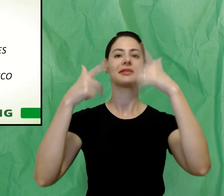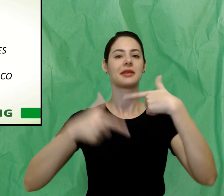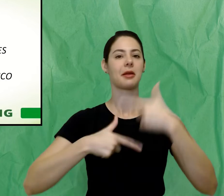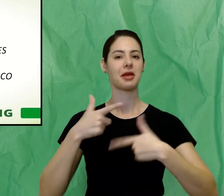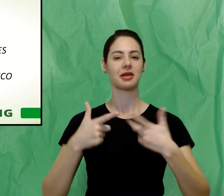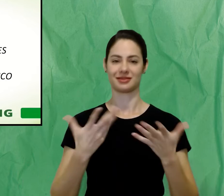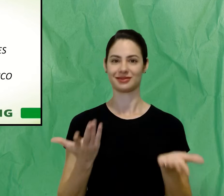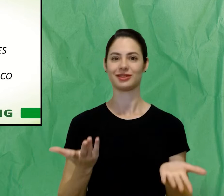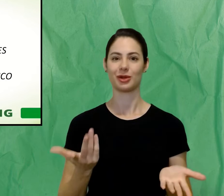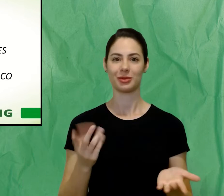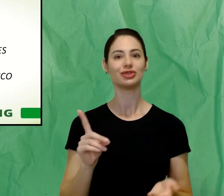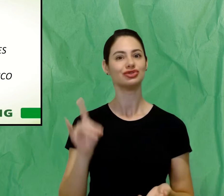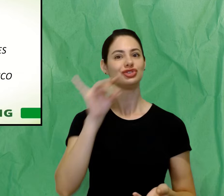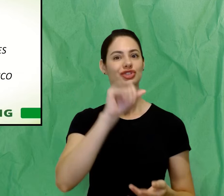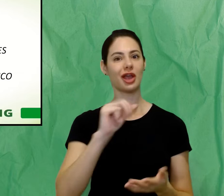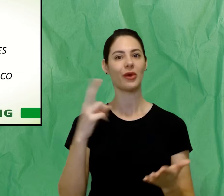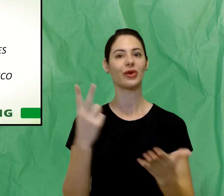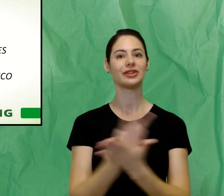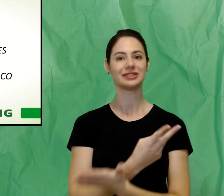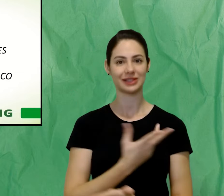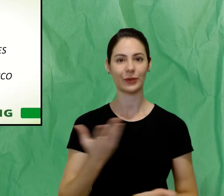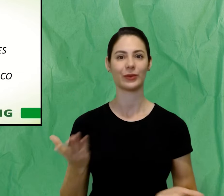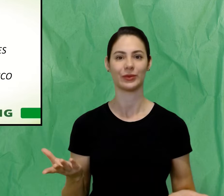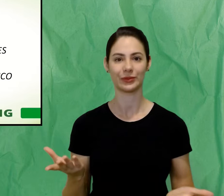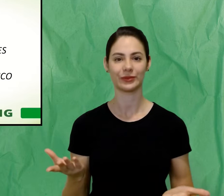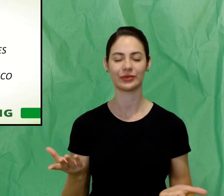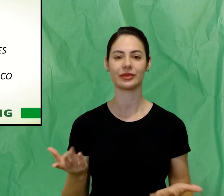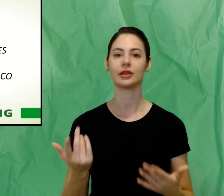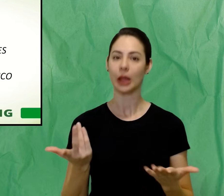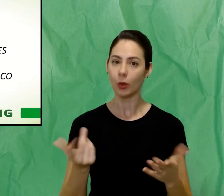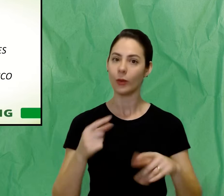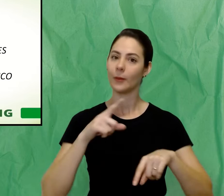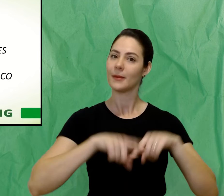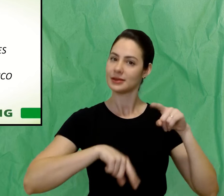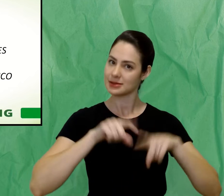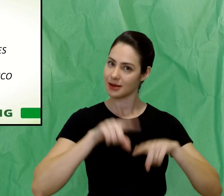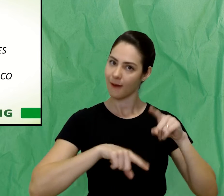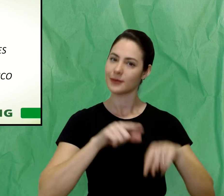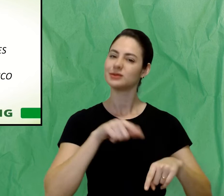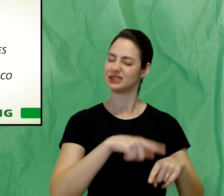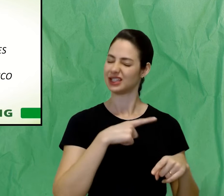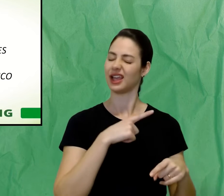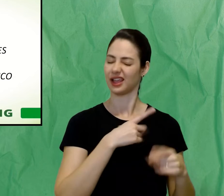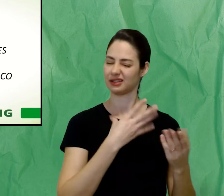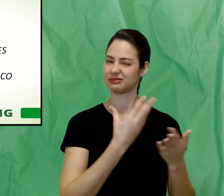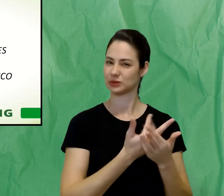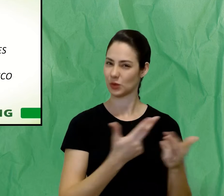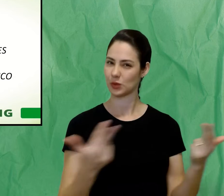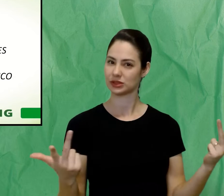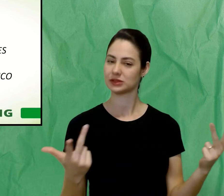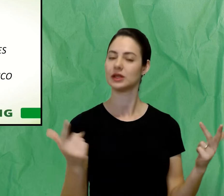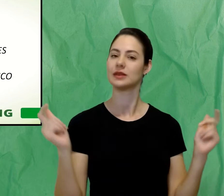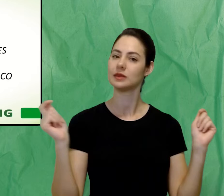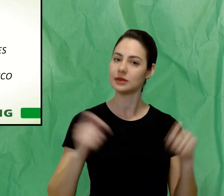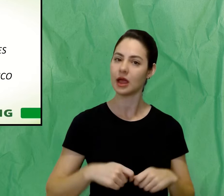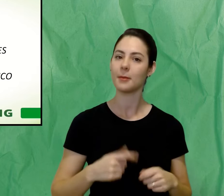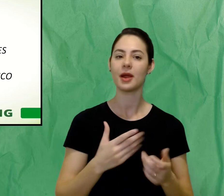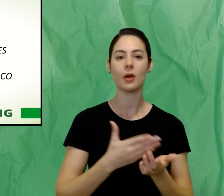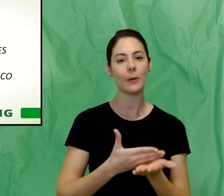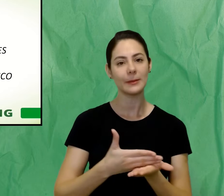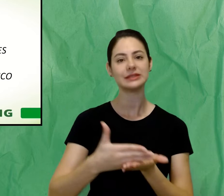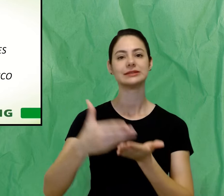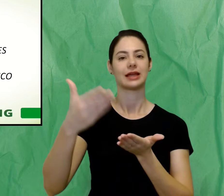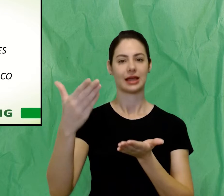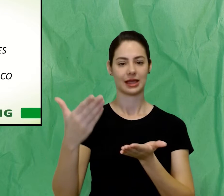muito a partir daquele dia. Então, no nosso material, nós temos bastante coisa falando sobre como nós